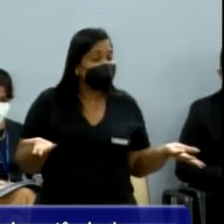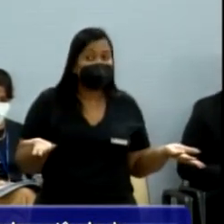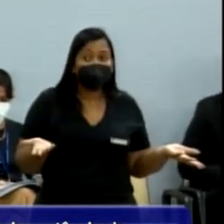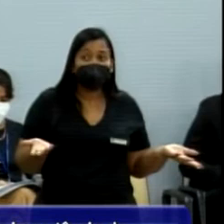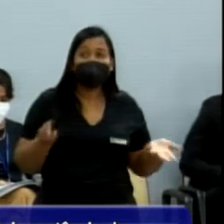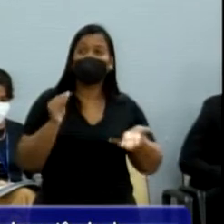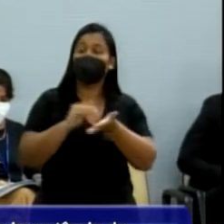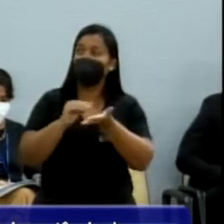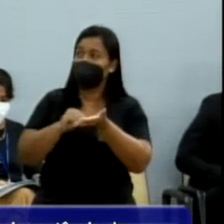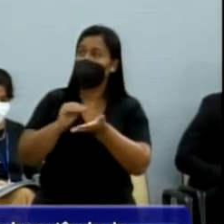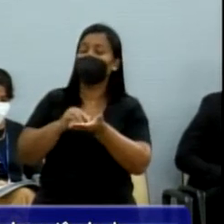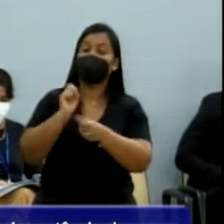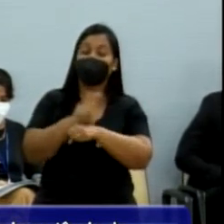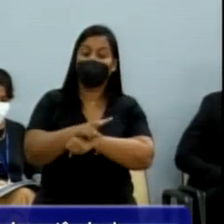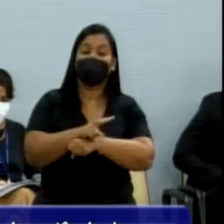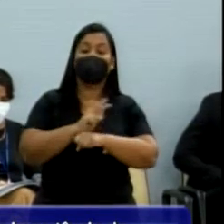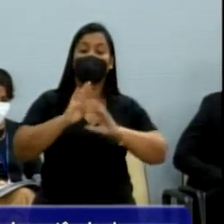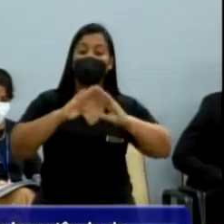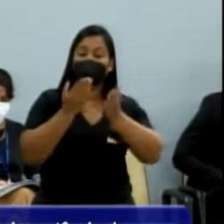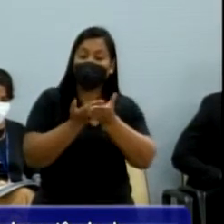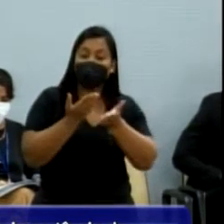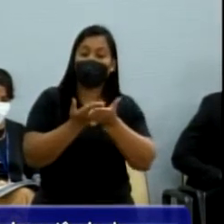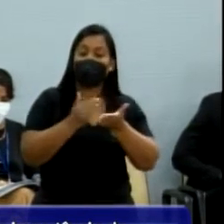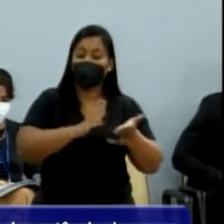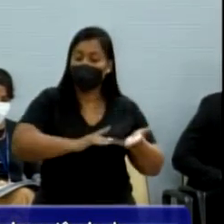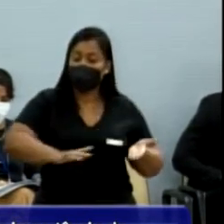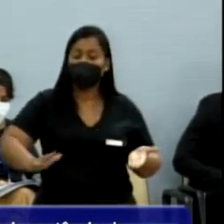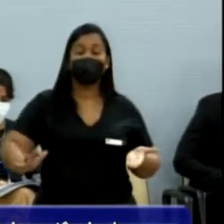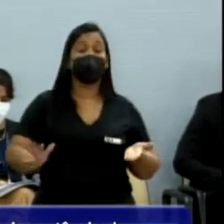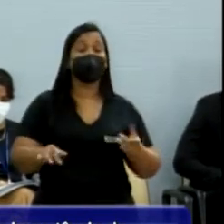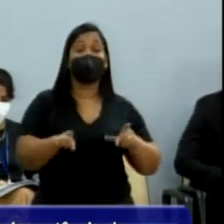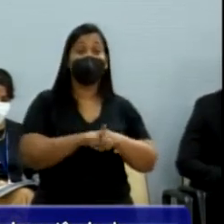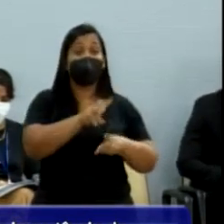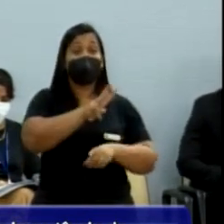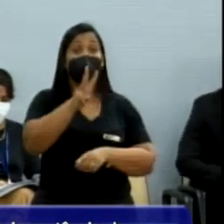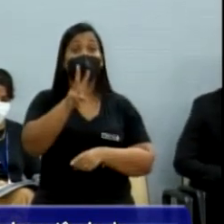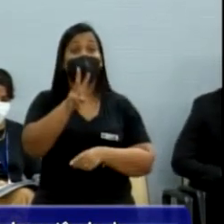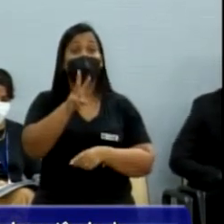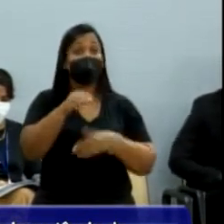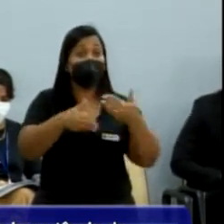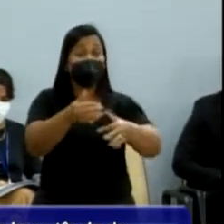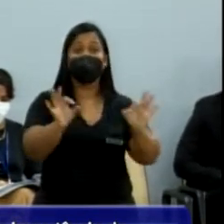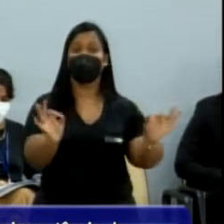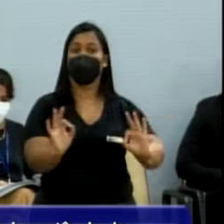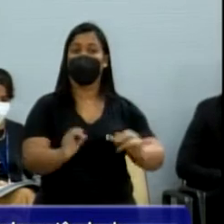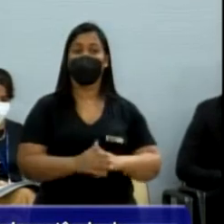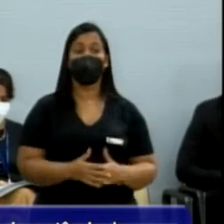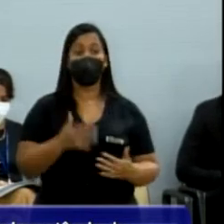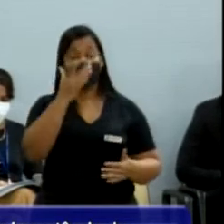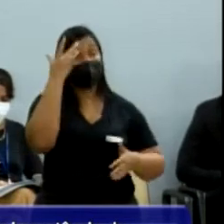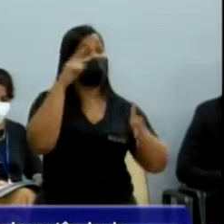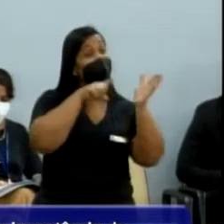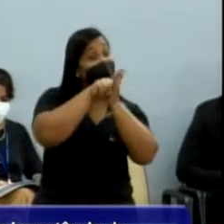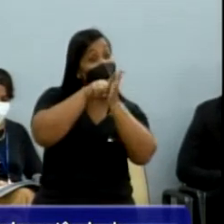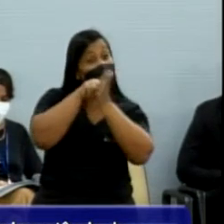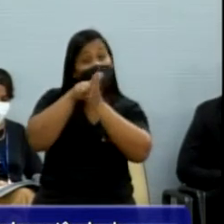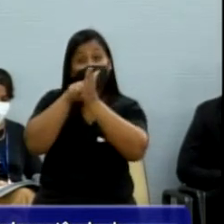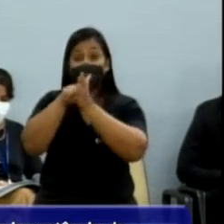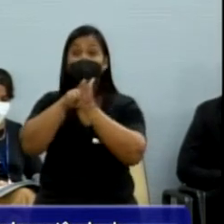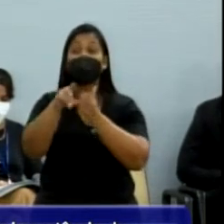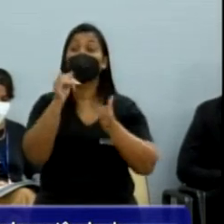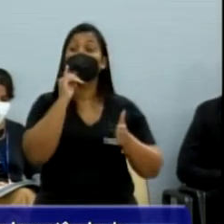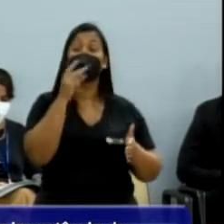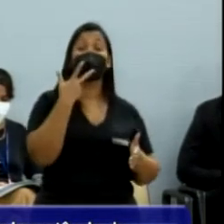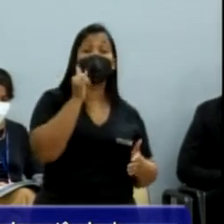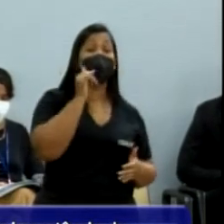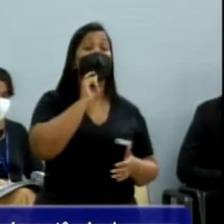das faltas de vaga em creche, o portal não funciona. E é onde as pessoas consultam para saber, por exemplo, um pai